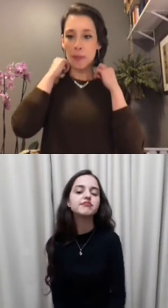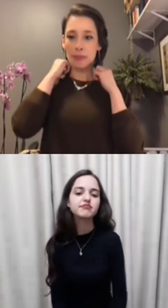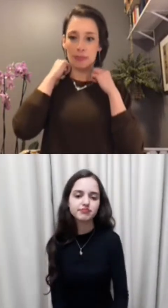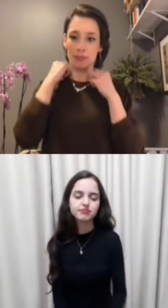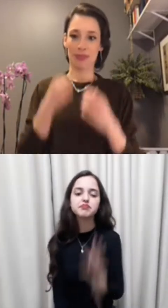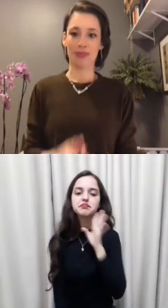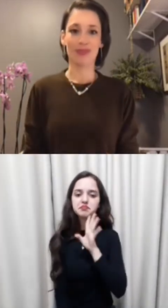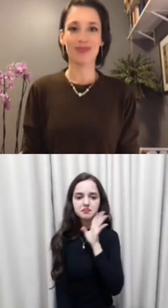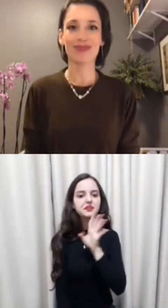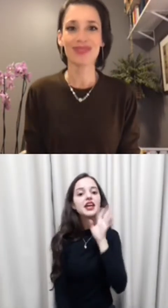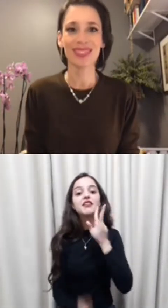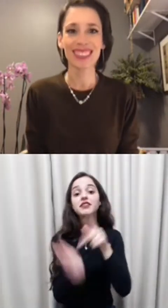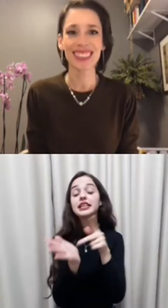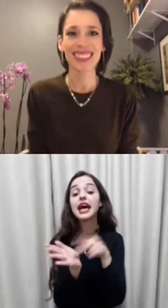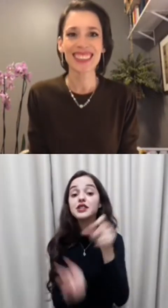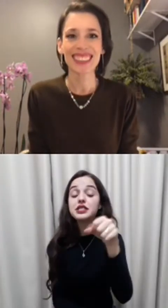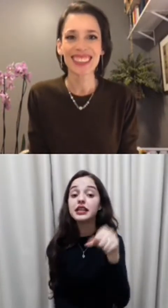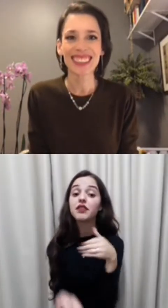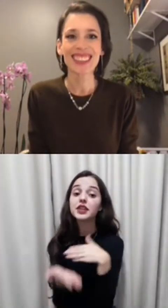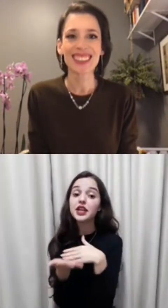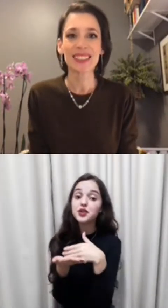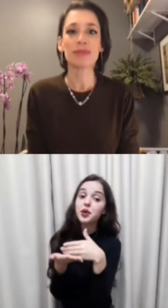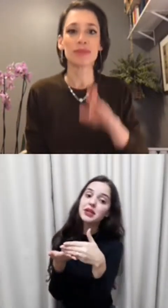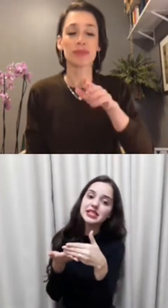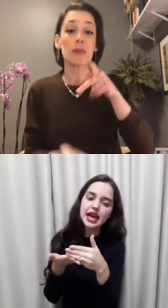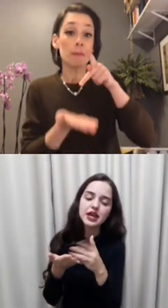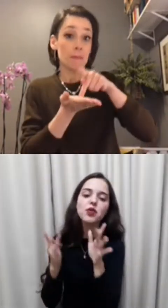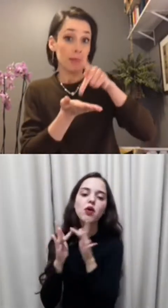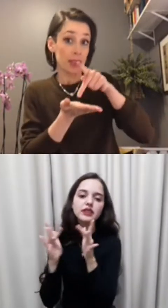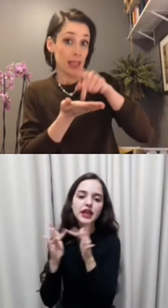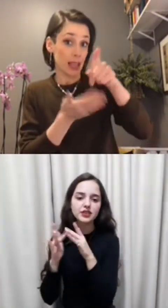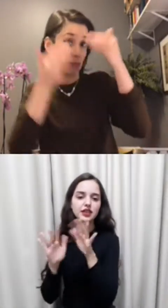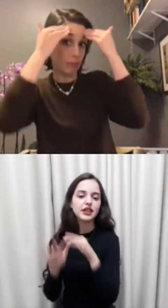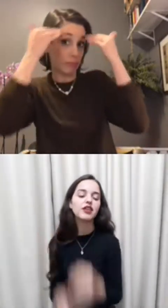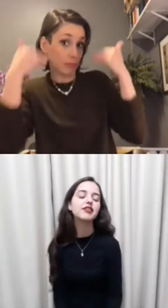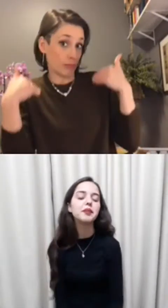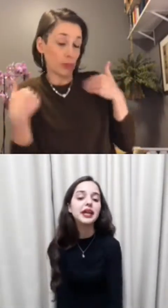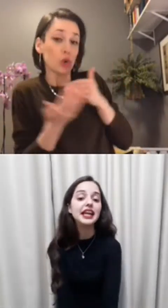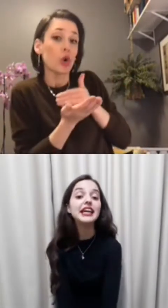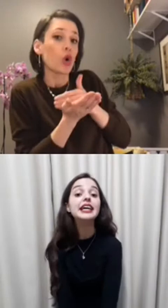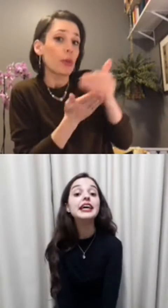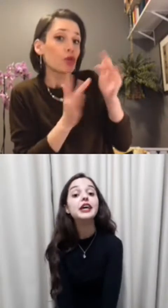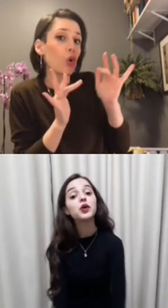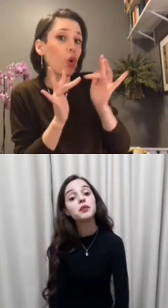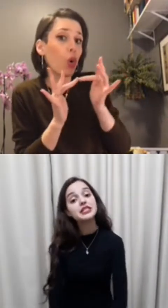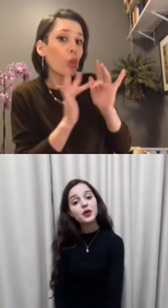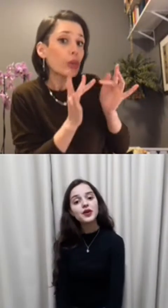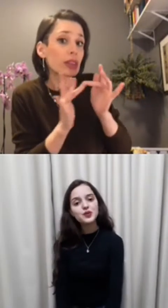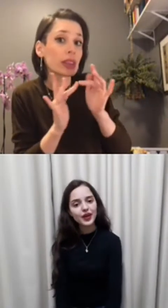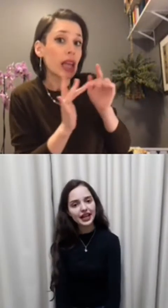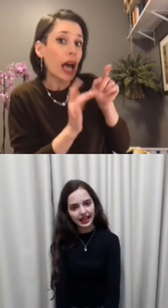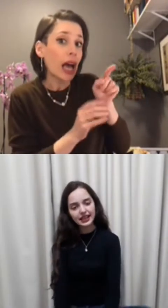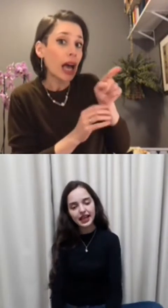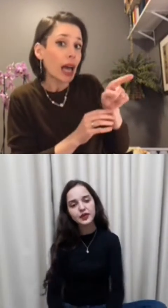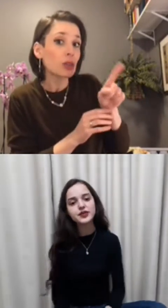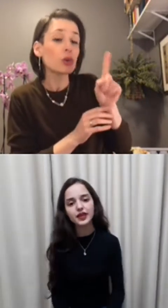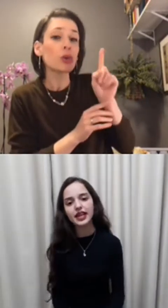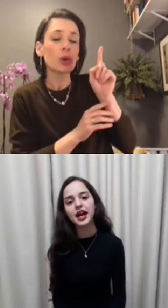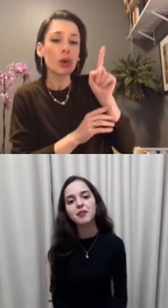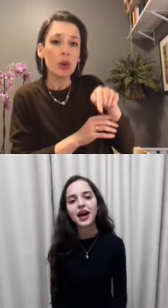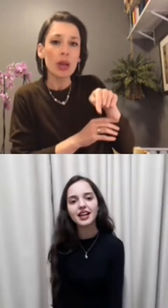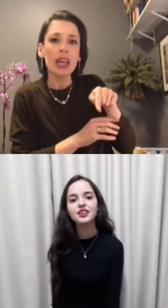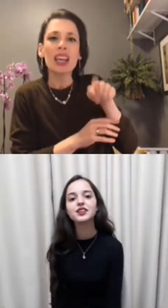legal. Verdade, sim. Na verdade, eu comecei o contato ali com a família. Eu comecei com a Sueli, né? Com a